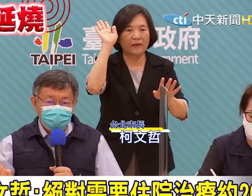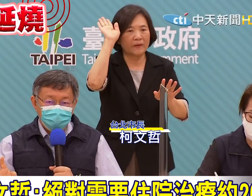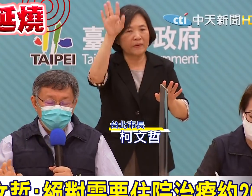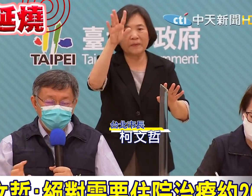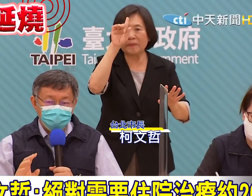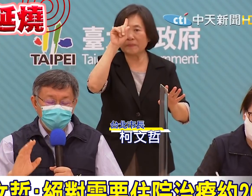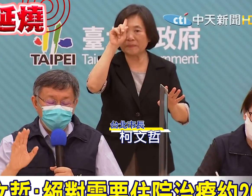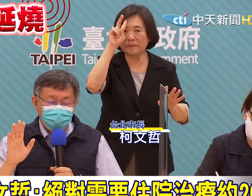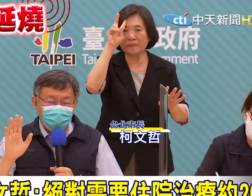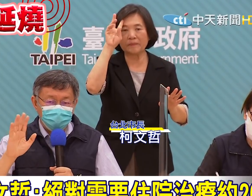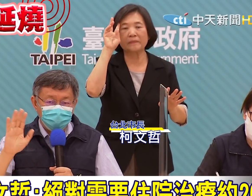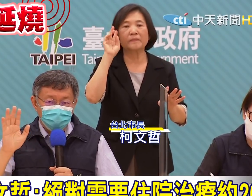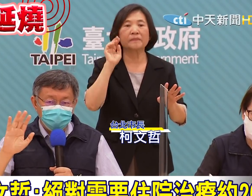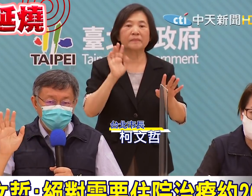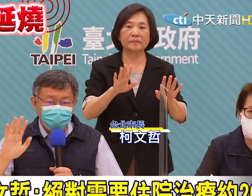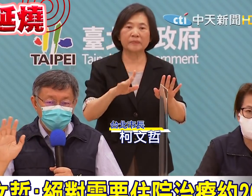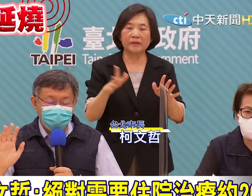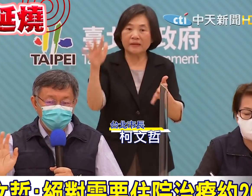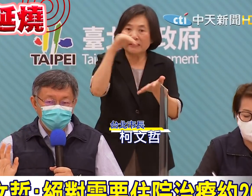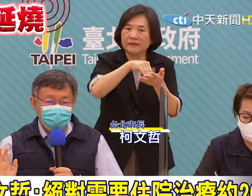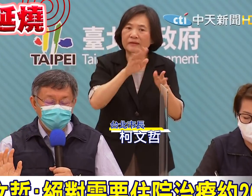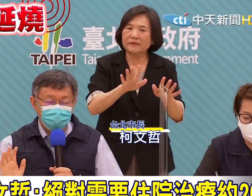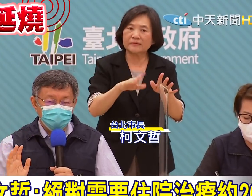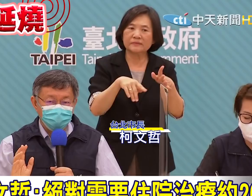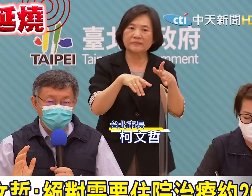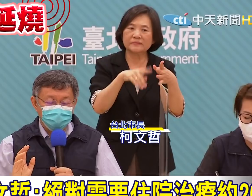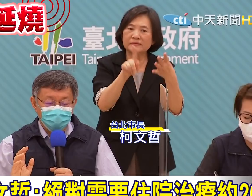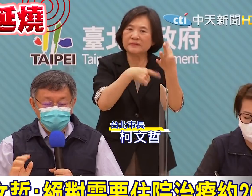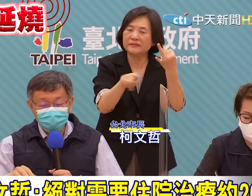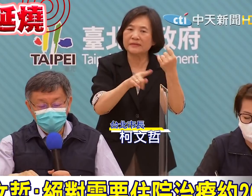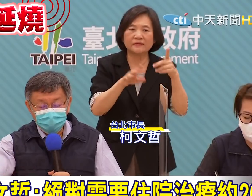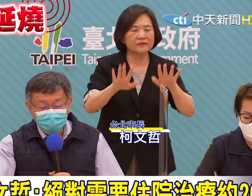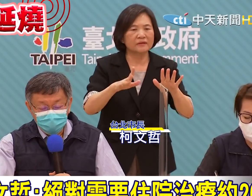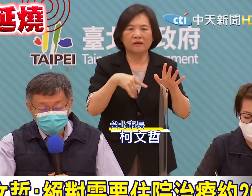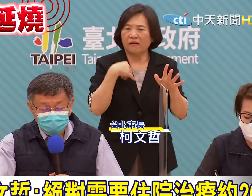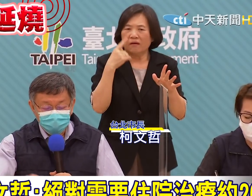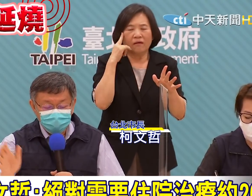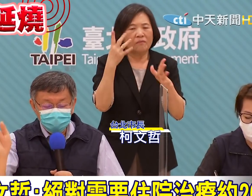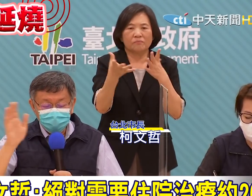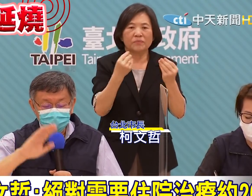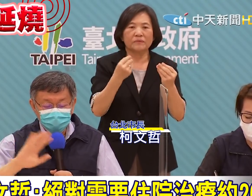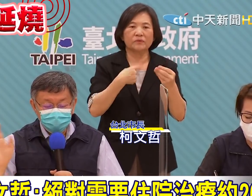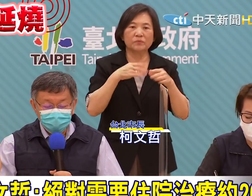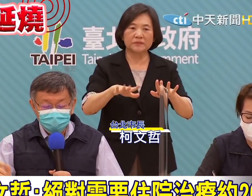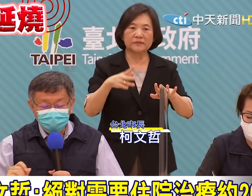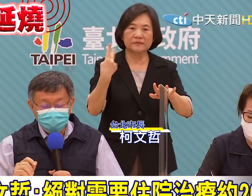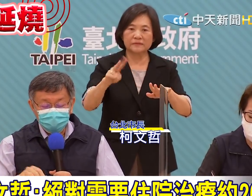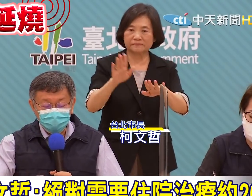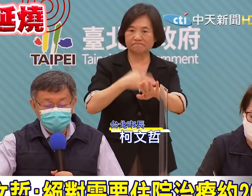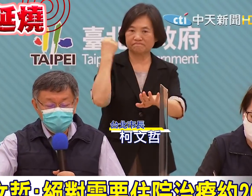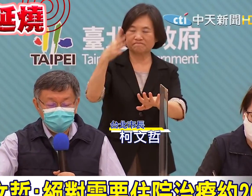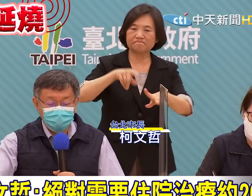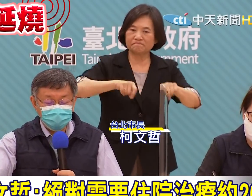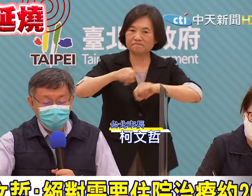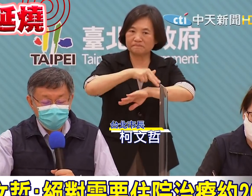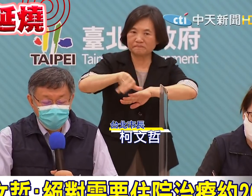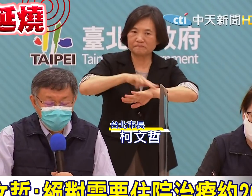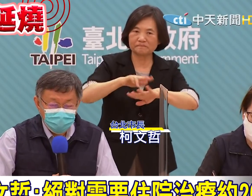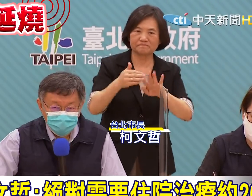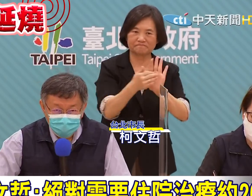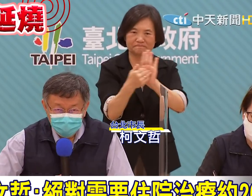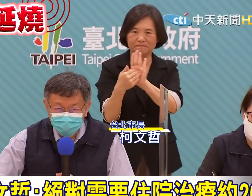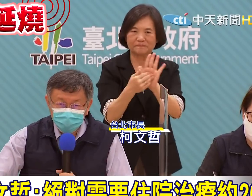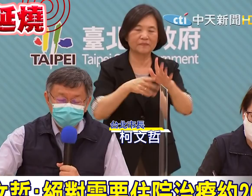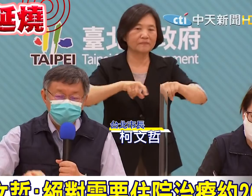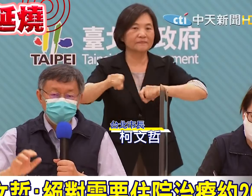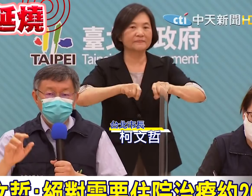吗？整个全台湾到底会有多少确诊案例？现在不明的状态下，我们必须重新设计整个防疫战略。所